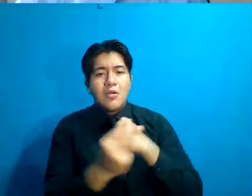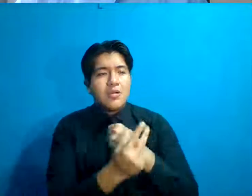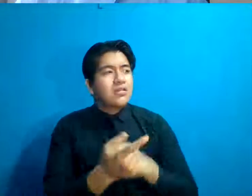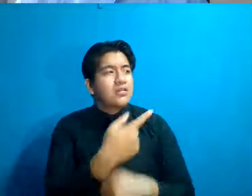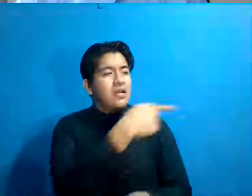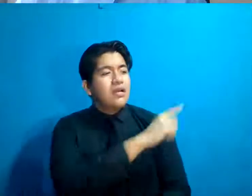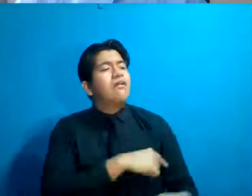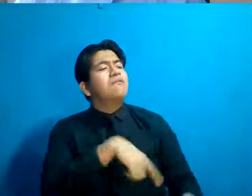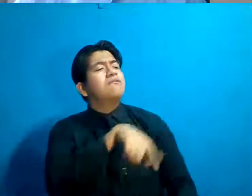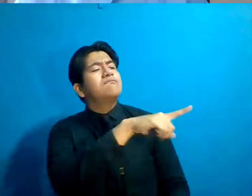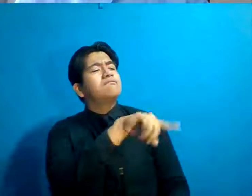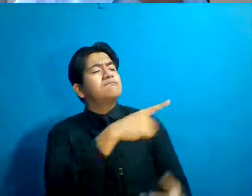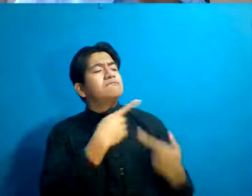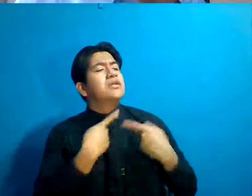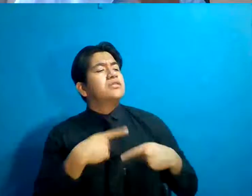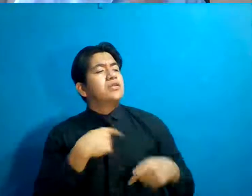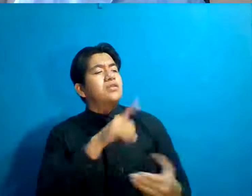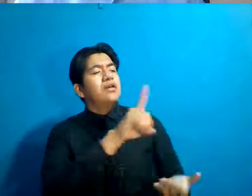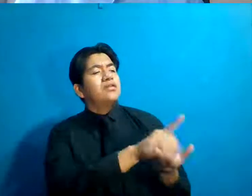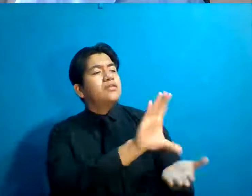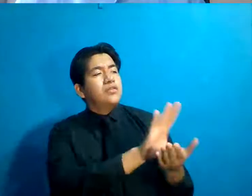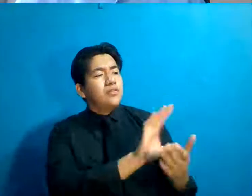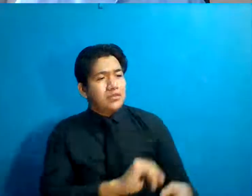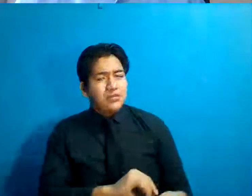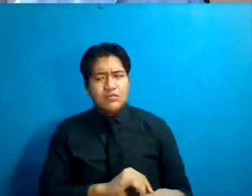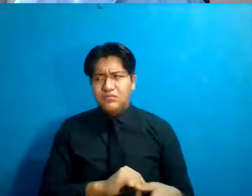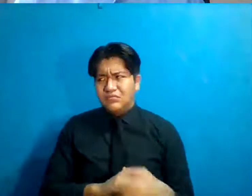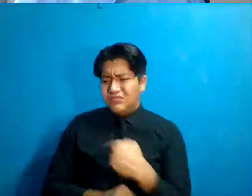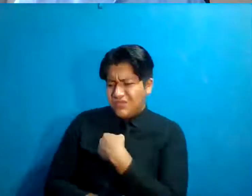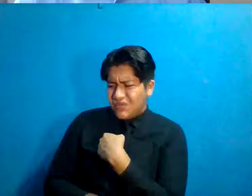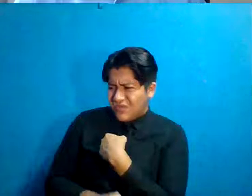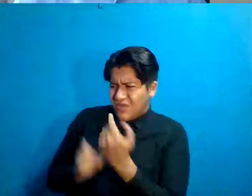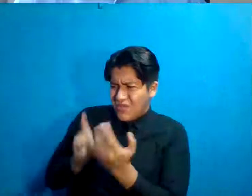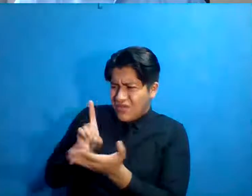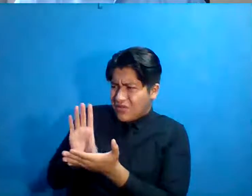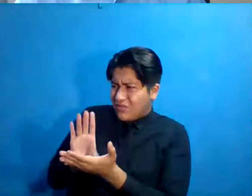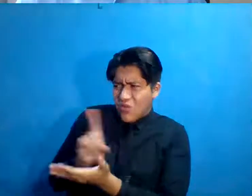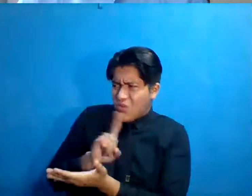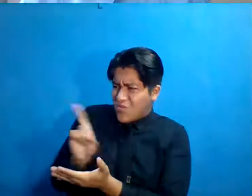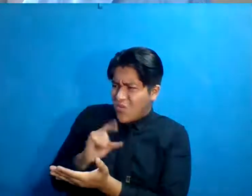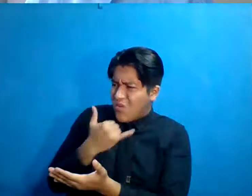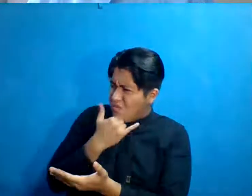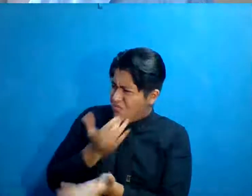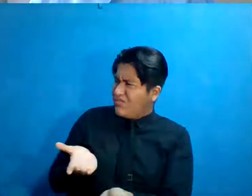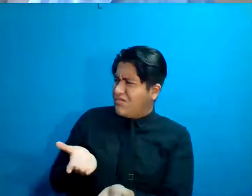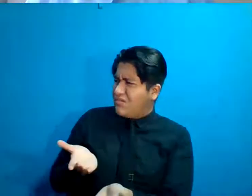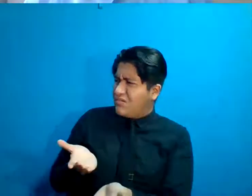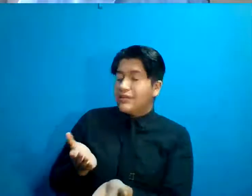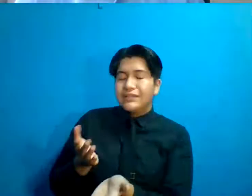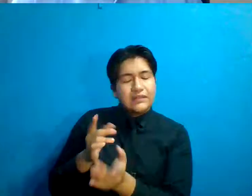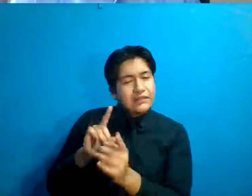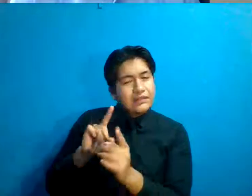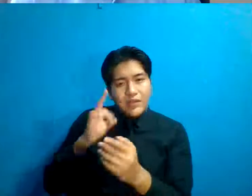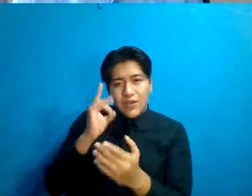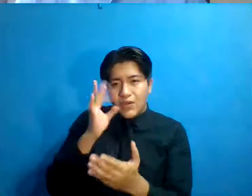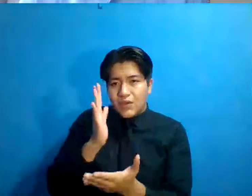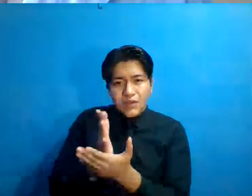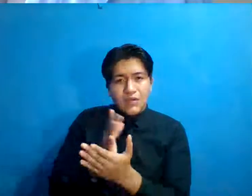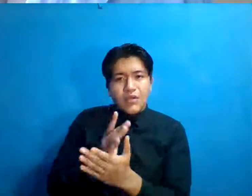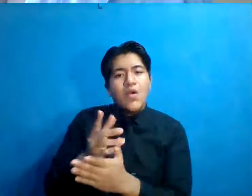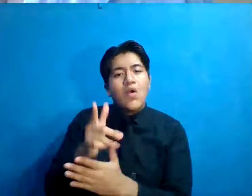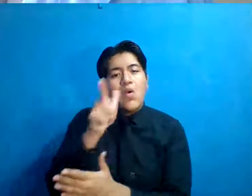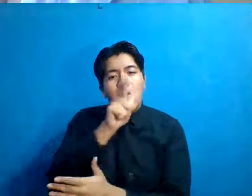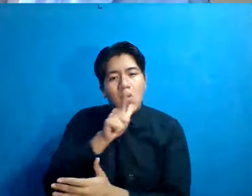discapacitado, por favor. Pero yo no soy discapacitado, perdón. Simplemente tengo una cultura y una lengua distinta. Y eso